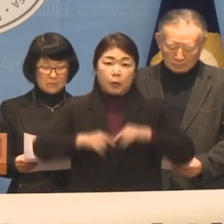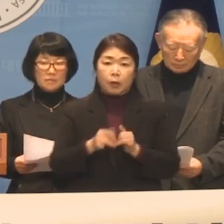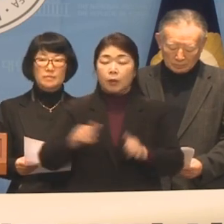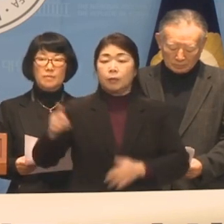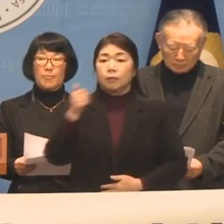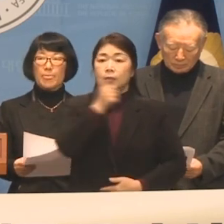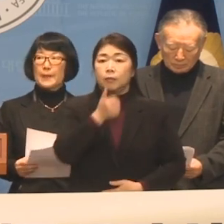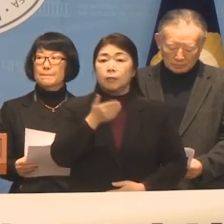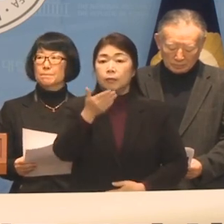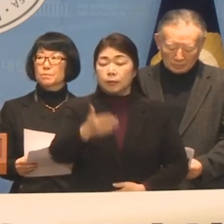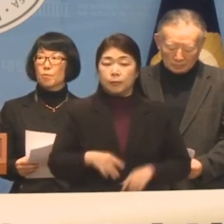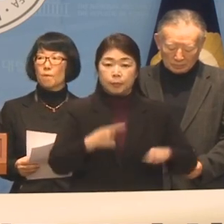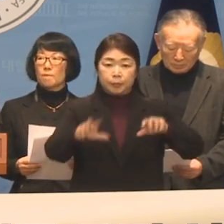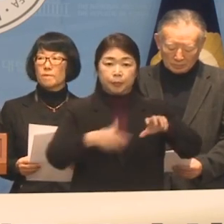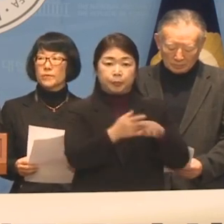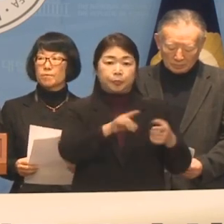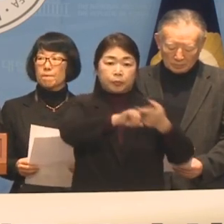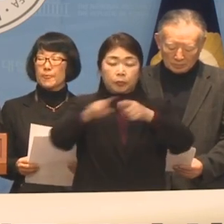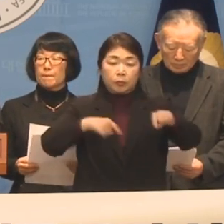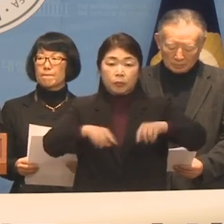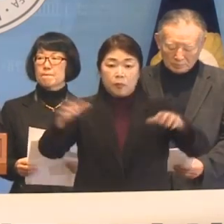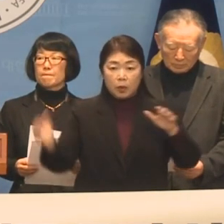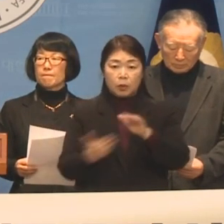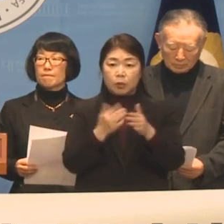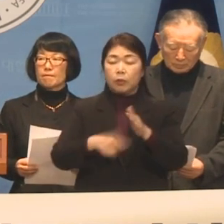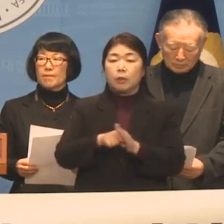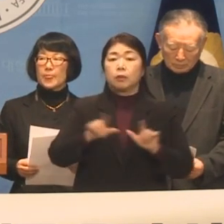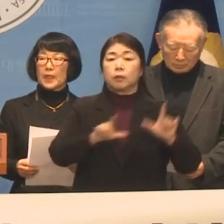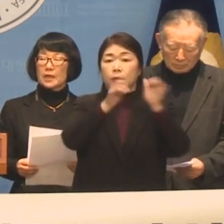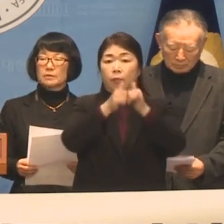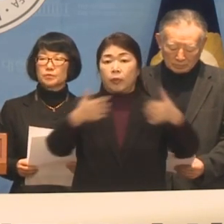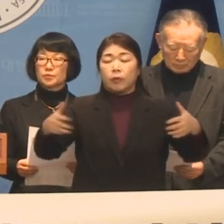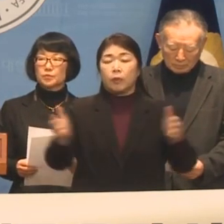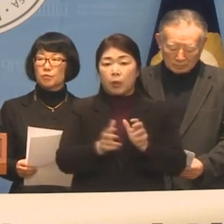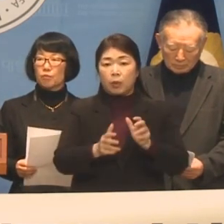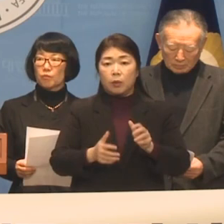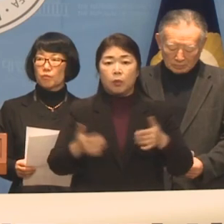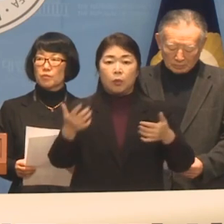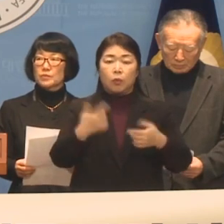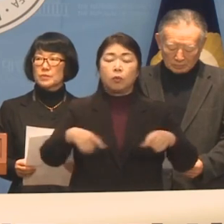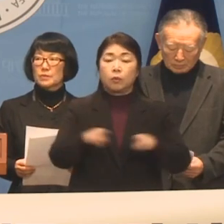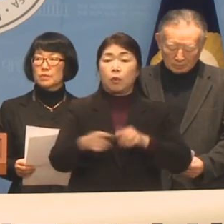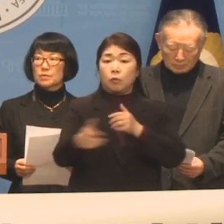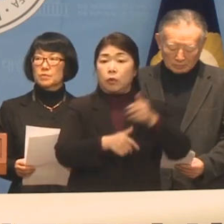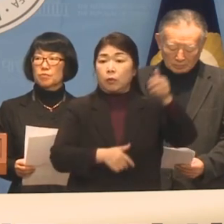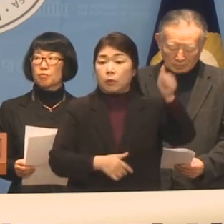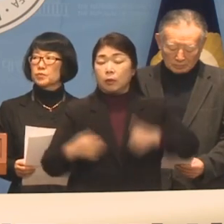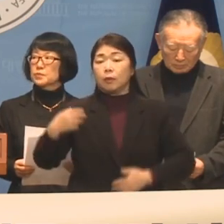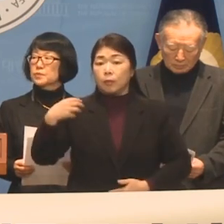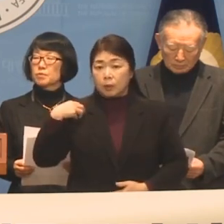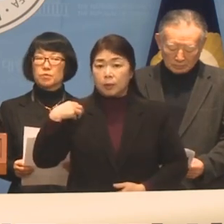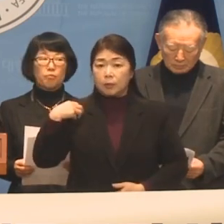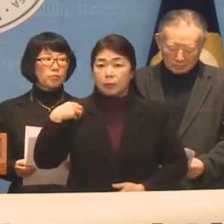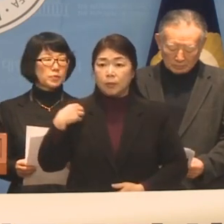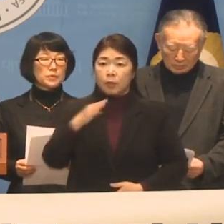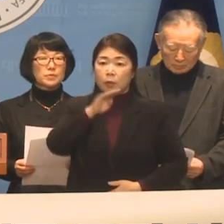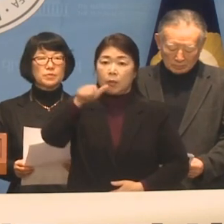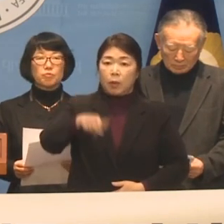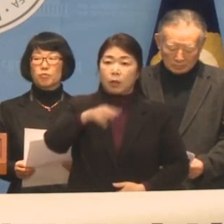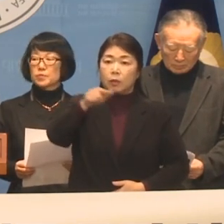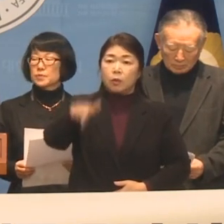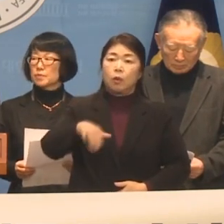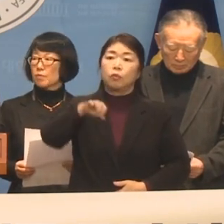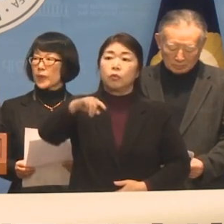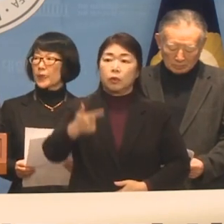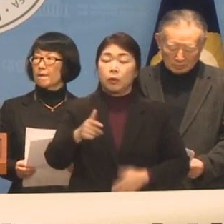소개하겠습니다. 정치개혁과 연합정치 실현을 위한 시민회의 공동운영장을 맡고 있는 우리 박서군